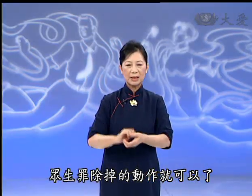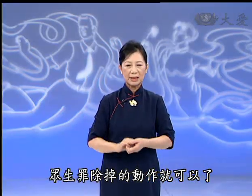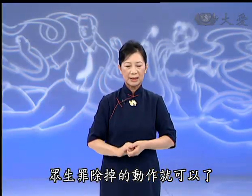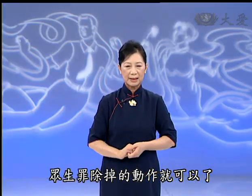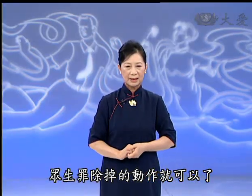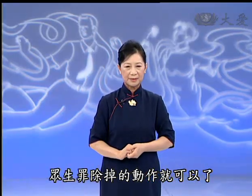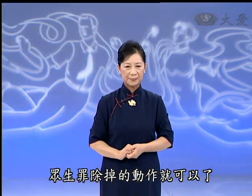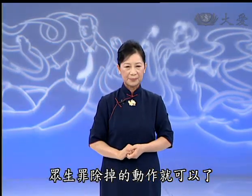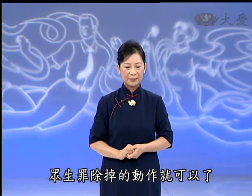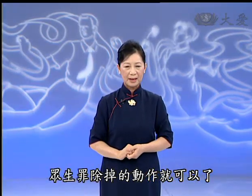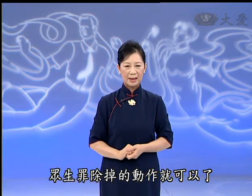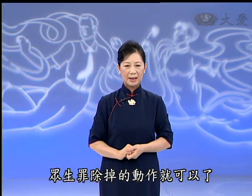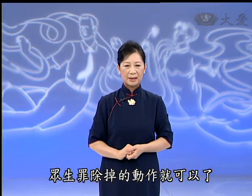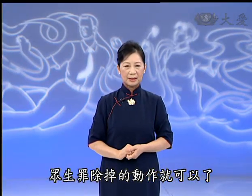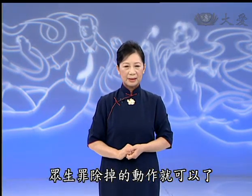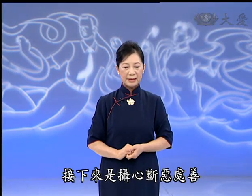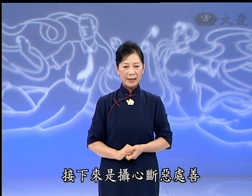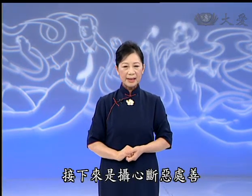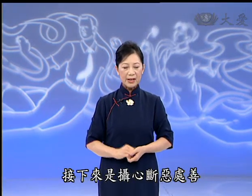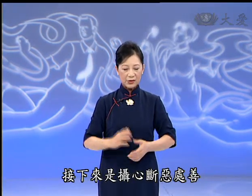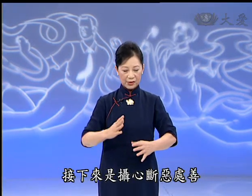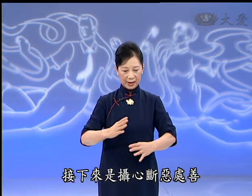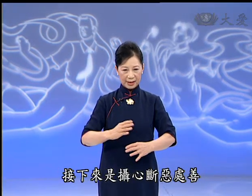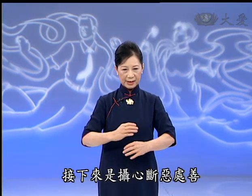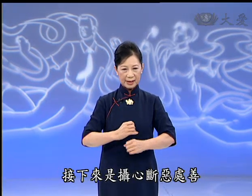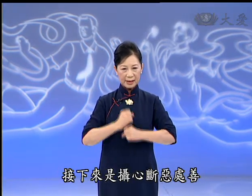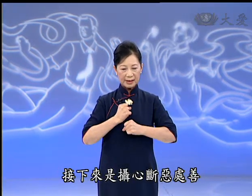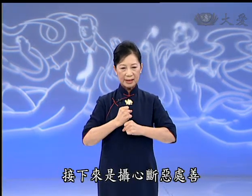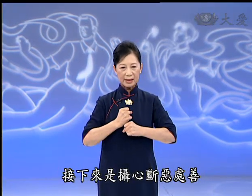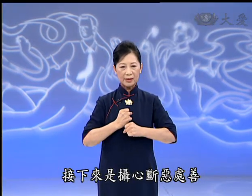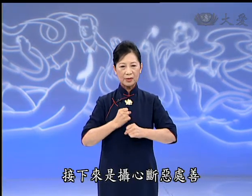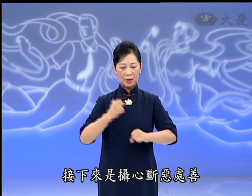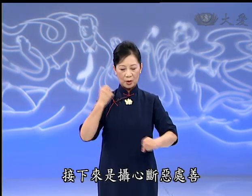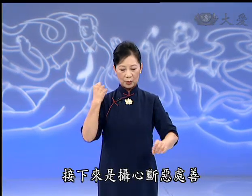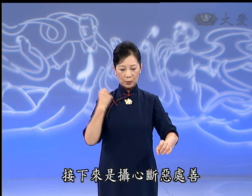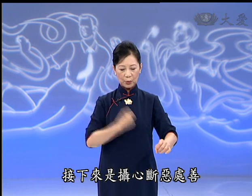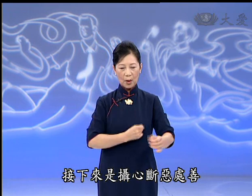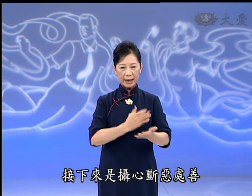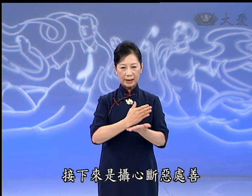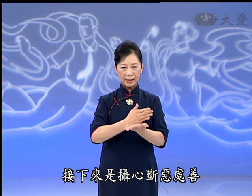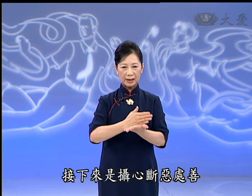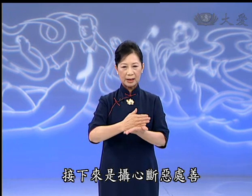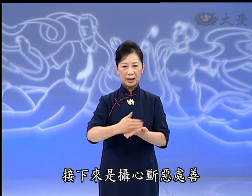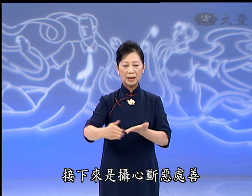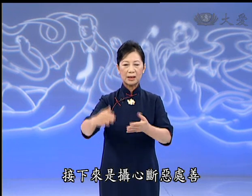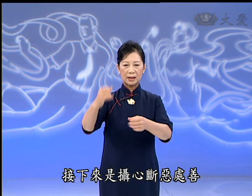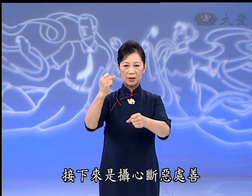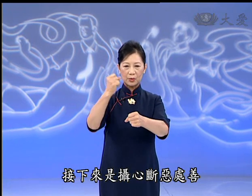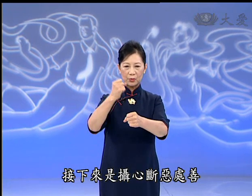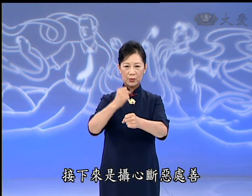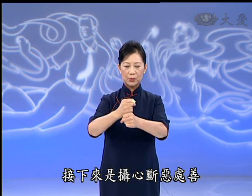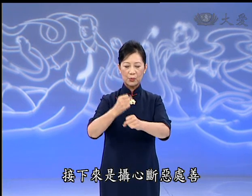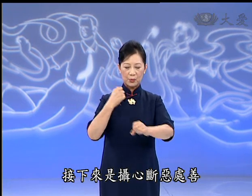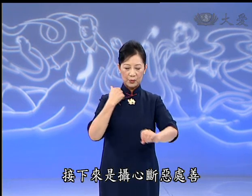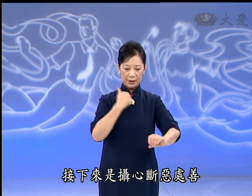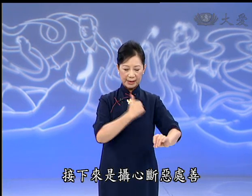可以了。接下来是色心断二处